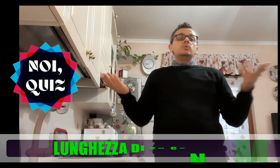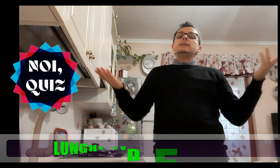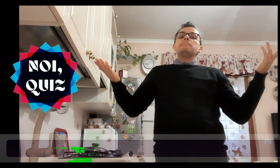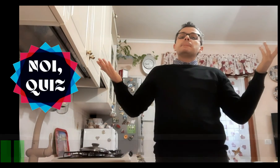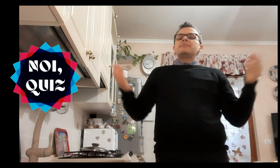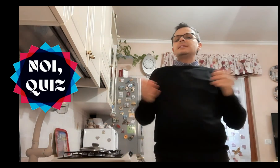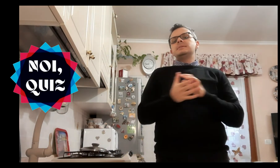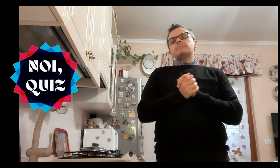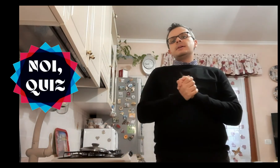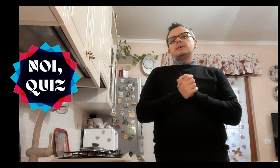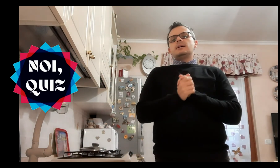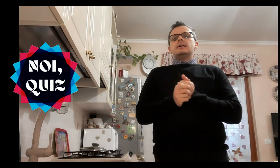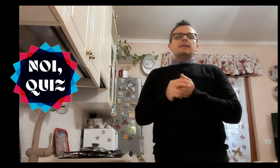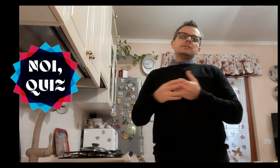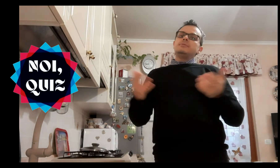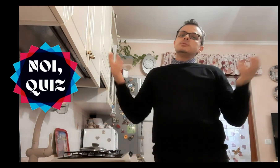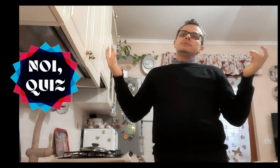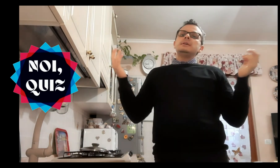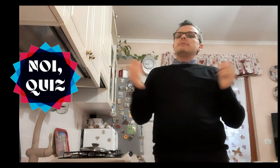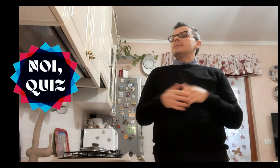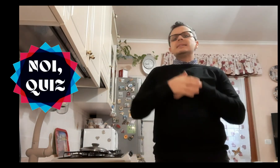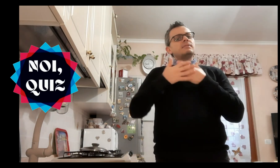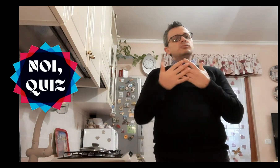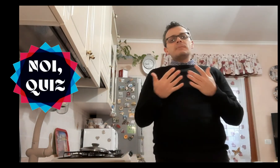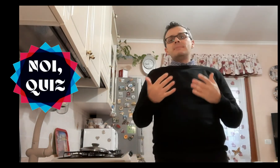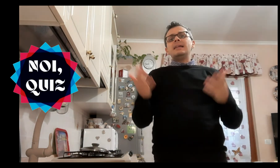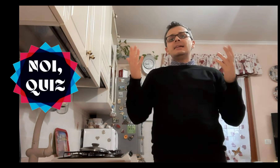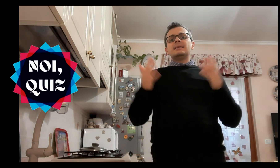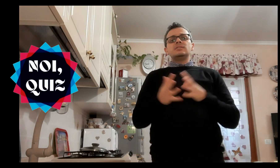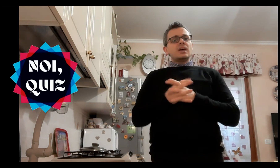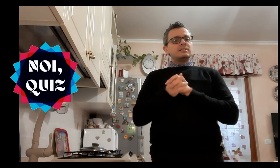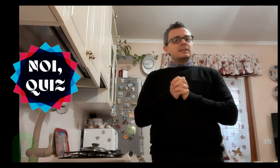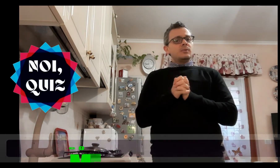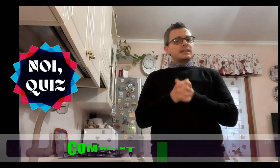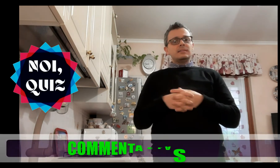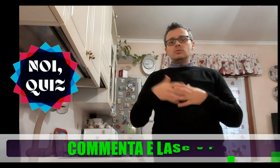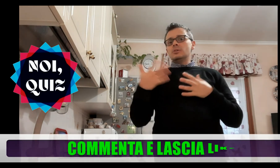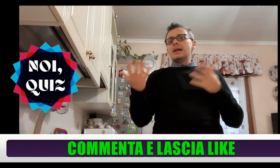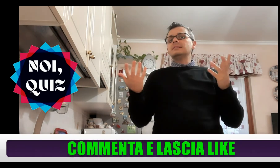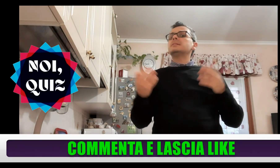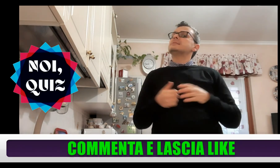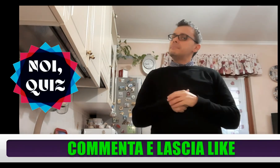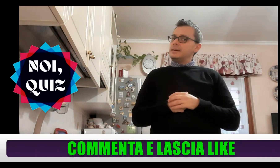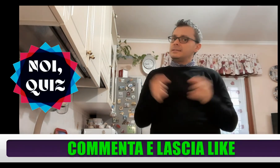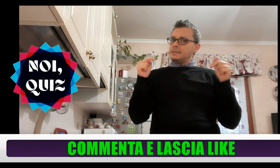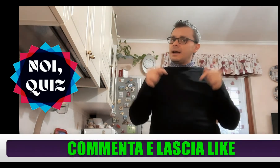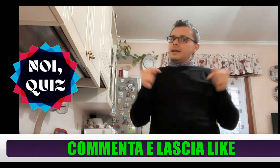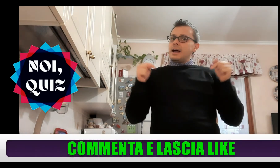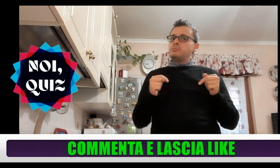linguine? Fatemi sapere la vostra filosofia. Magari se avete una bella ricetta riguardante l'uno o l'altra, sarà ben gradita al pubblico